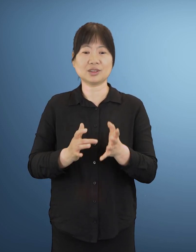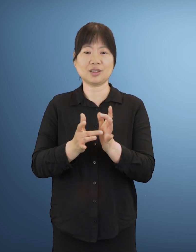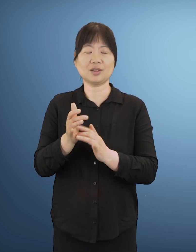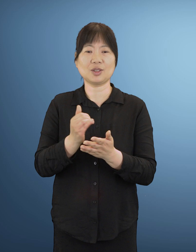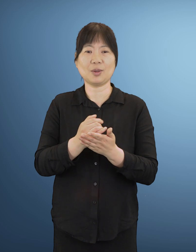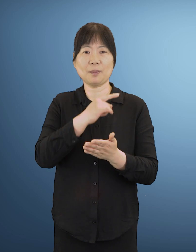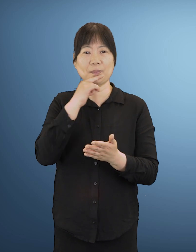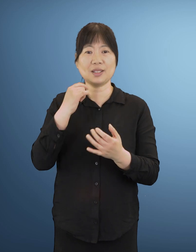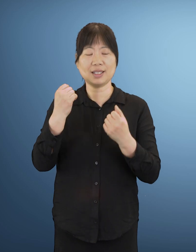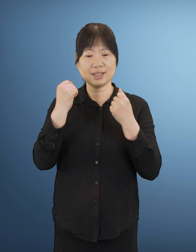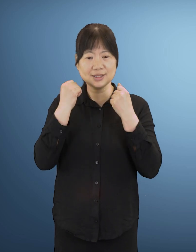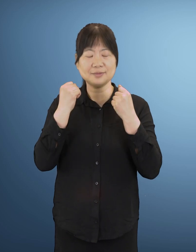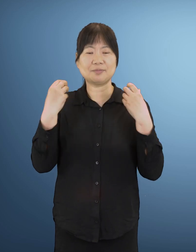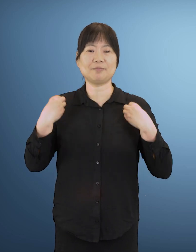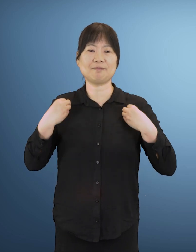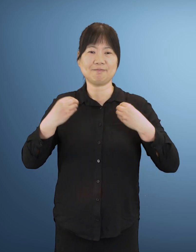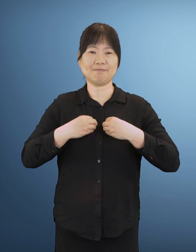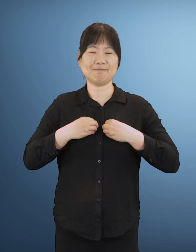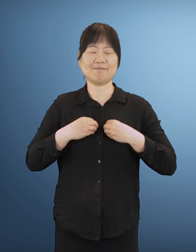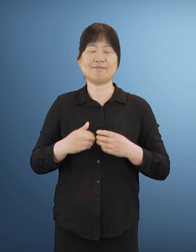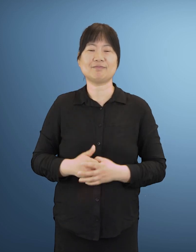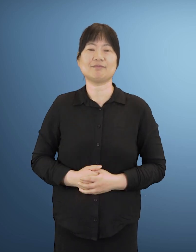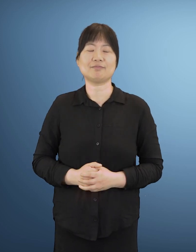예수 피를 힘입어